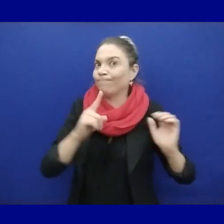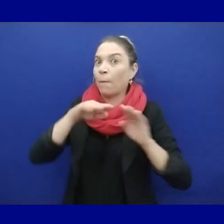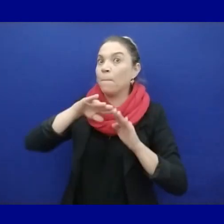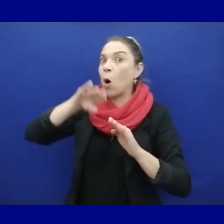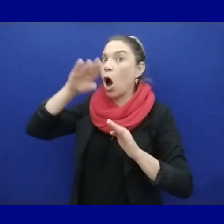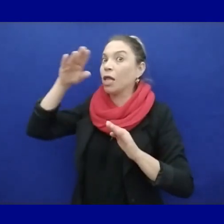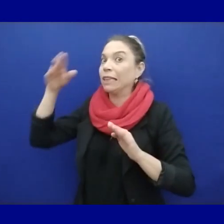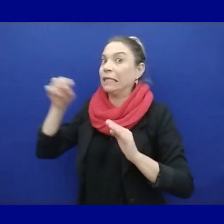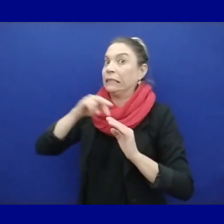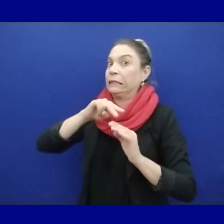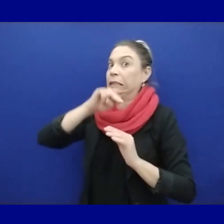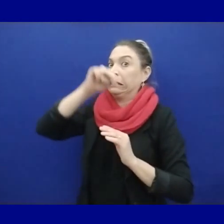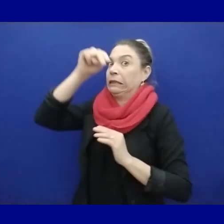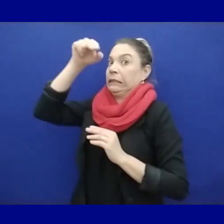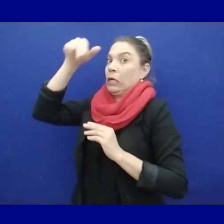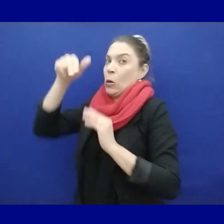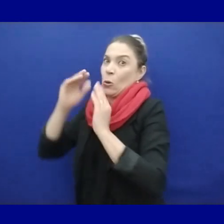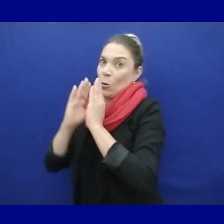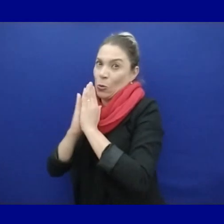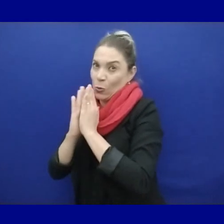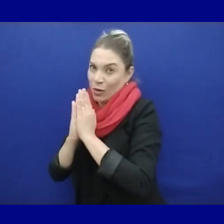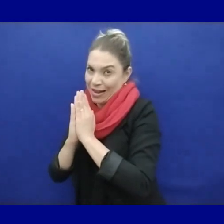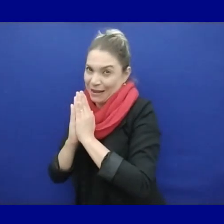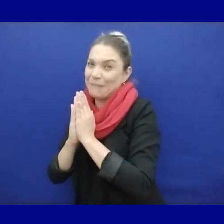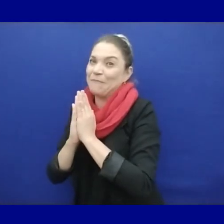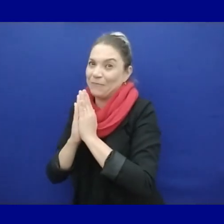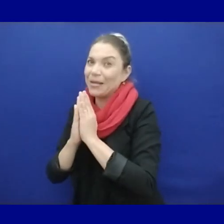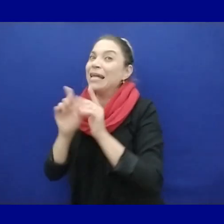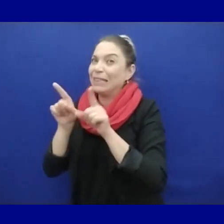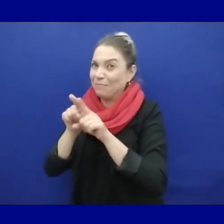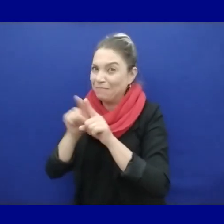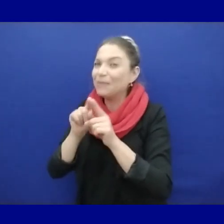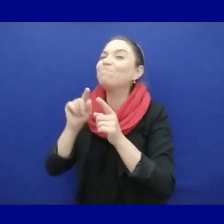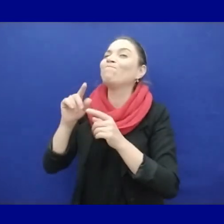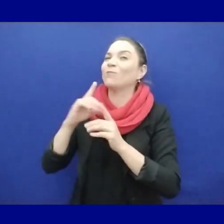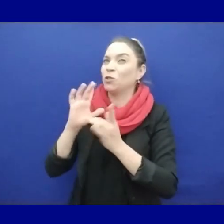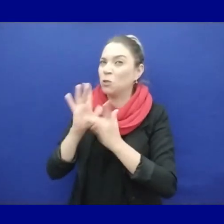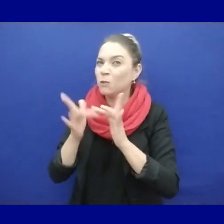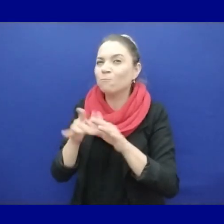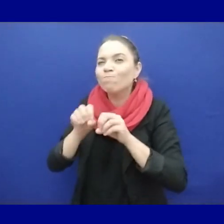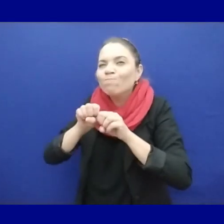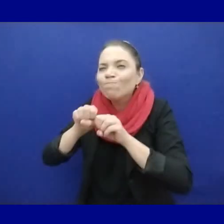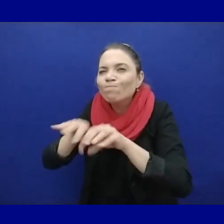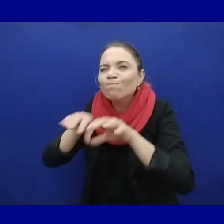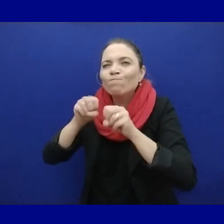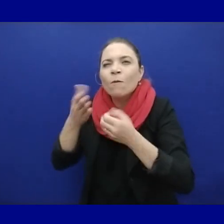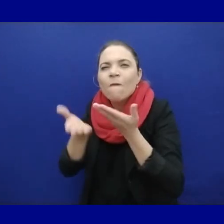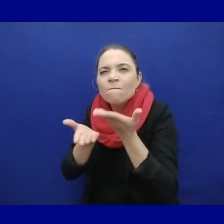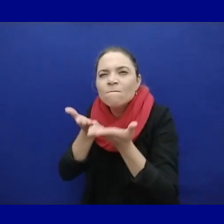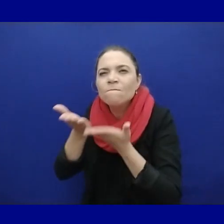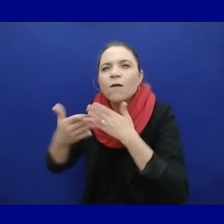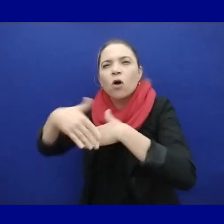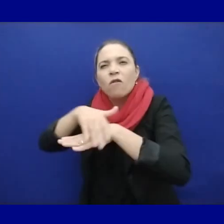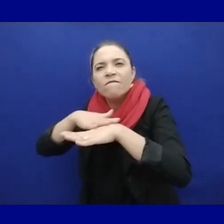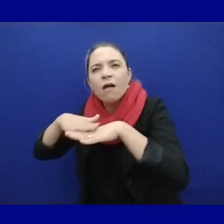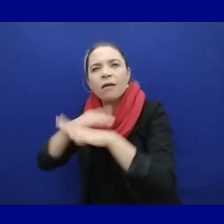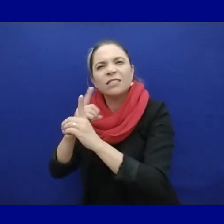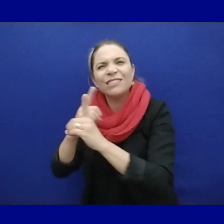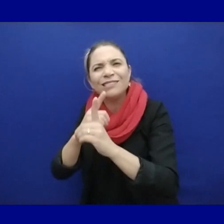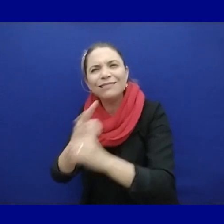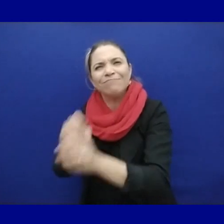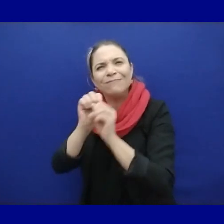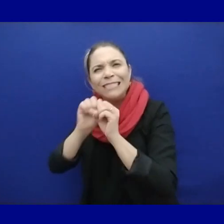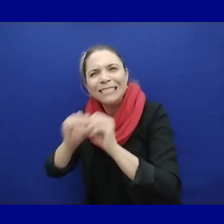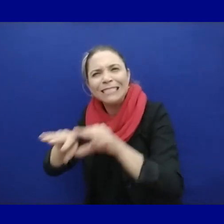é o que Jesus faz aqui agora, nesse evento, quando os discípulos deixam a multidão. Jesus se despede